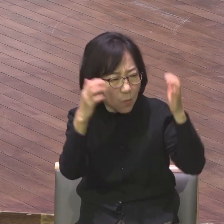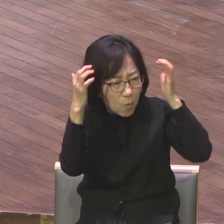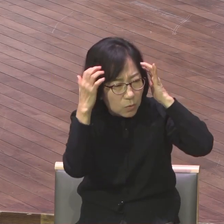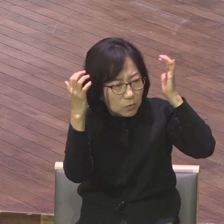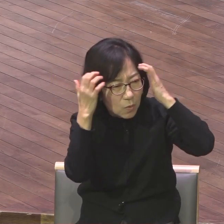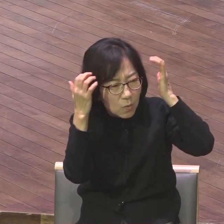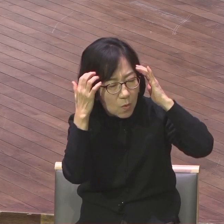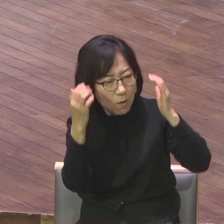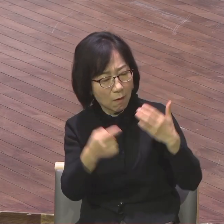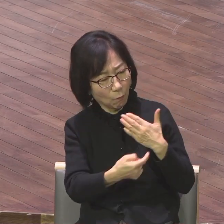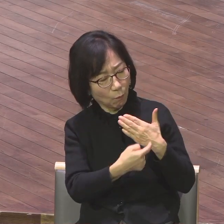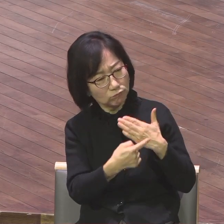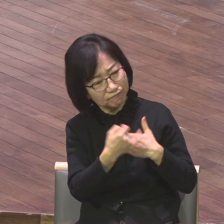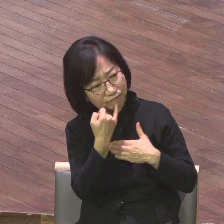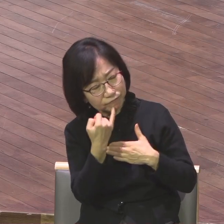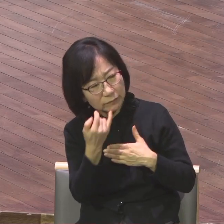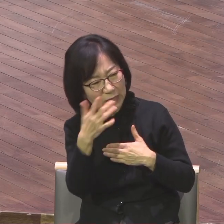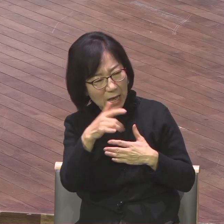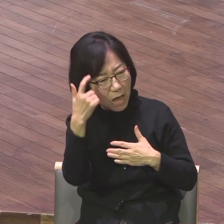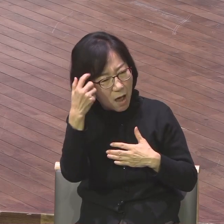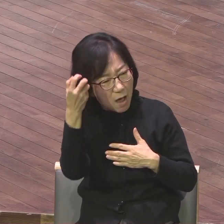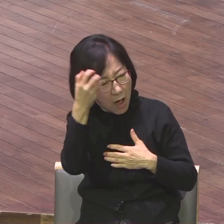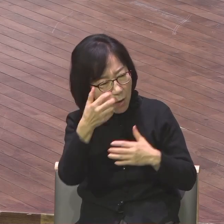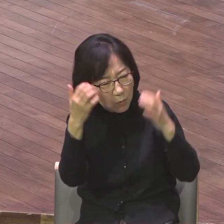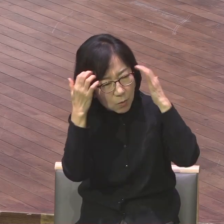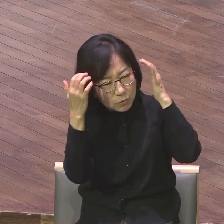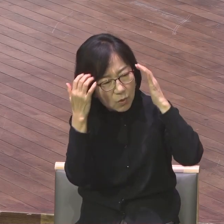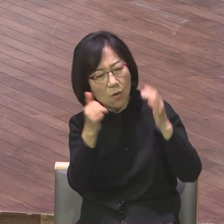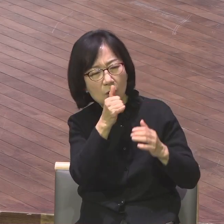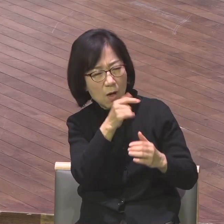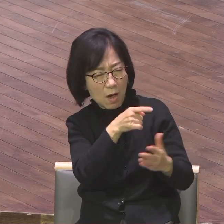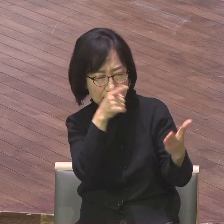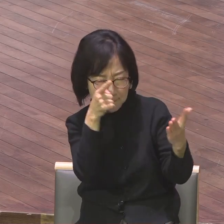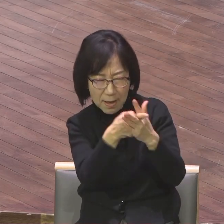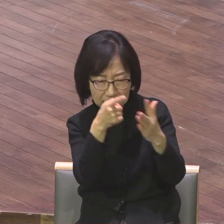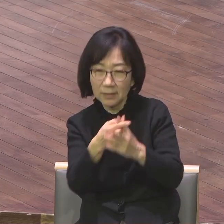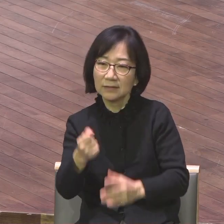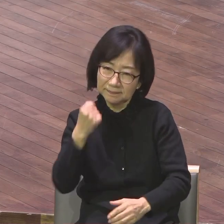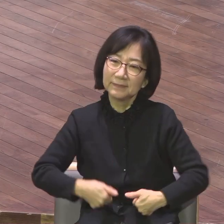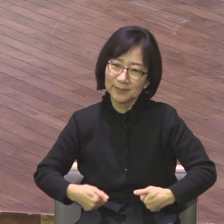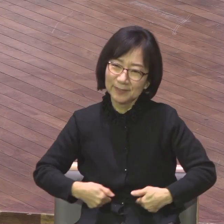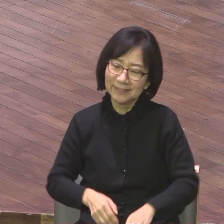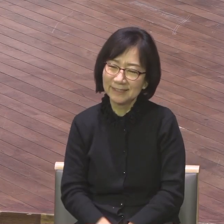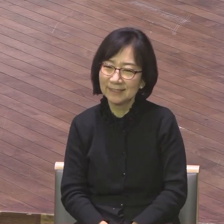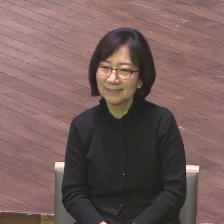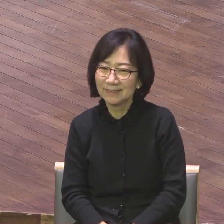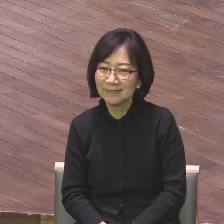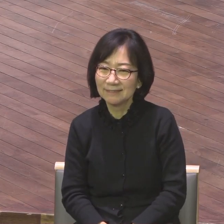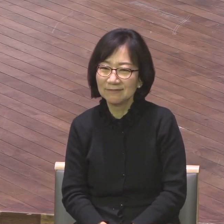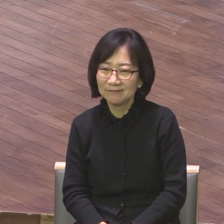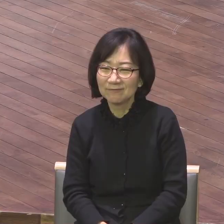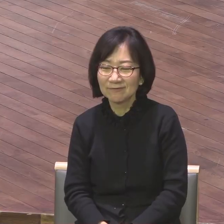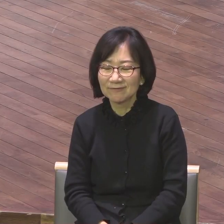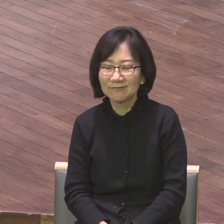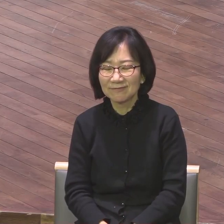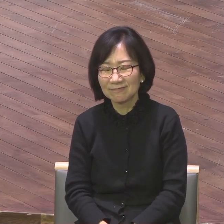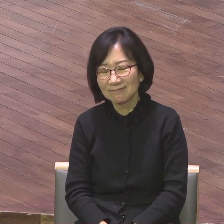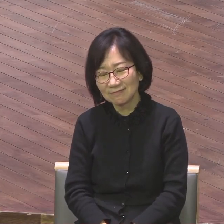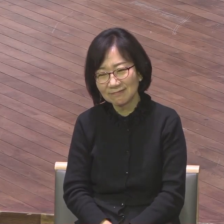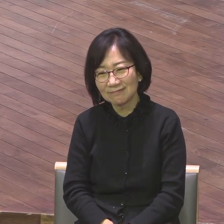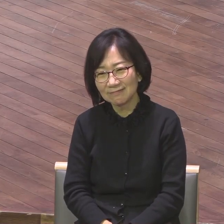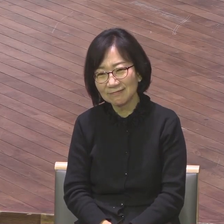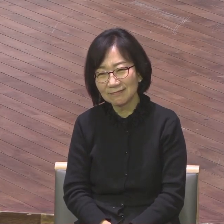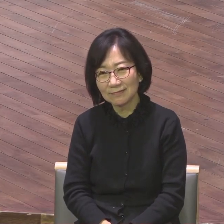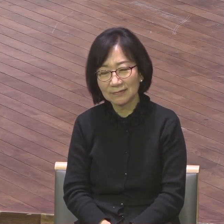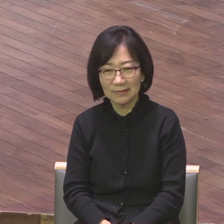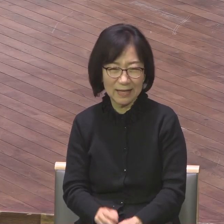겉으로는 멀쩡한데 정말 갈급하구나. 보여져야 돼요. 모든 사람은 거의 다